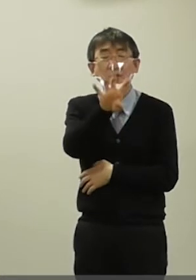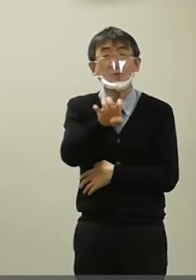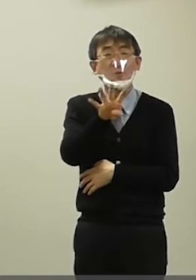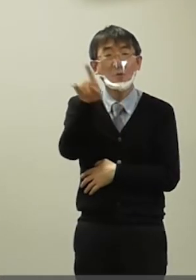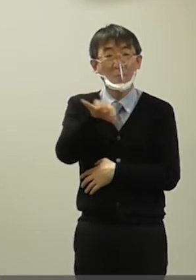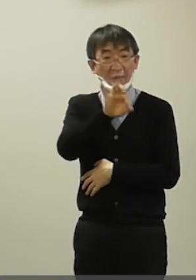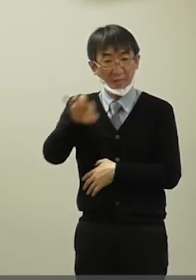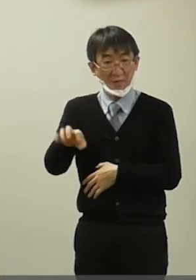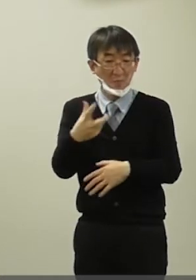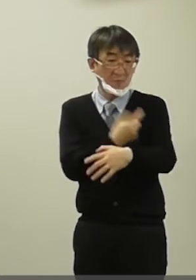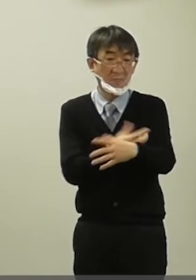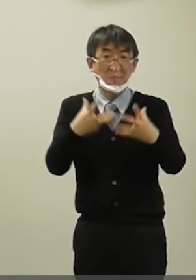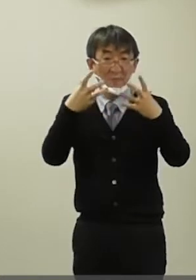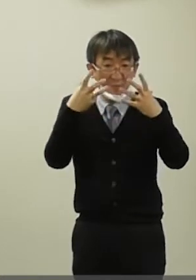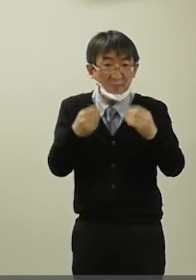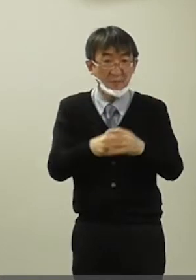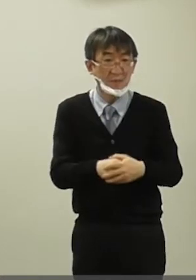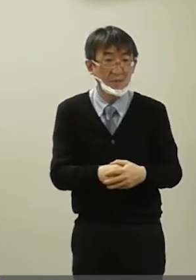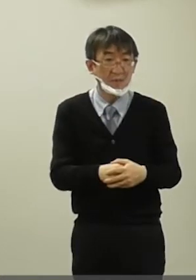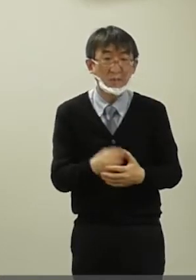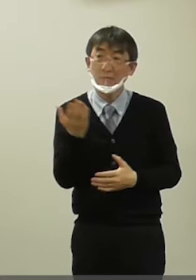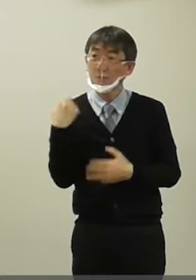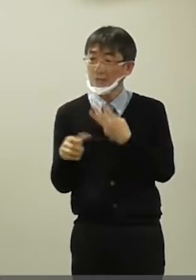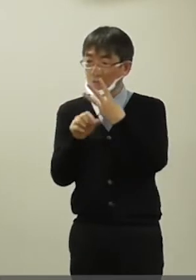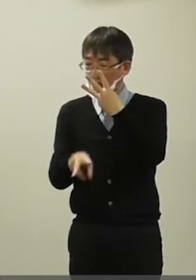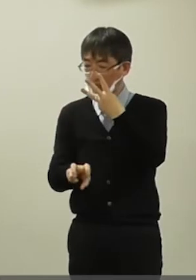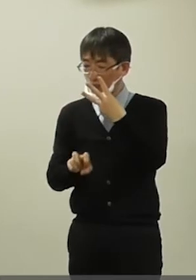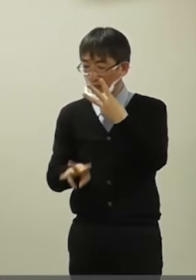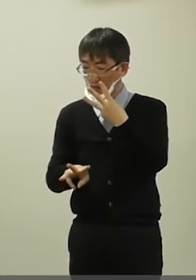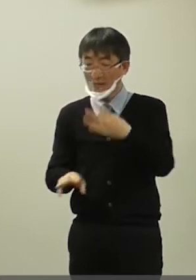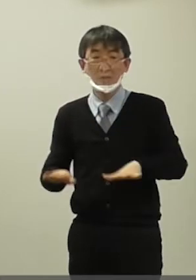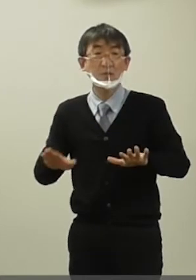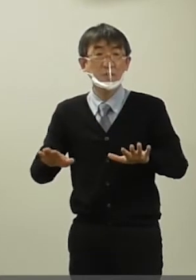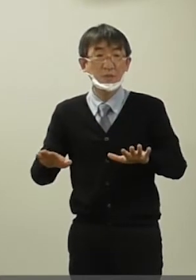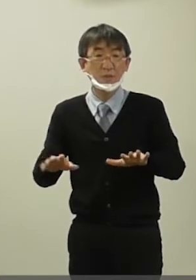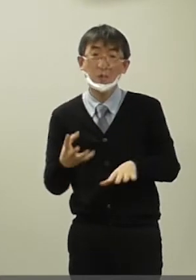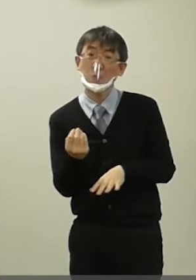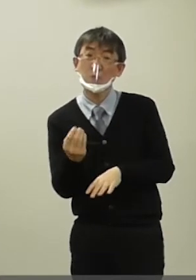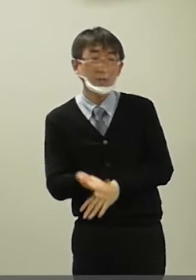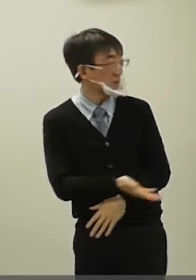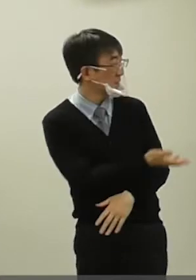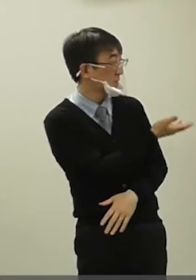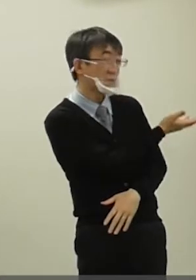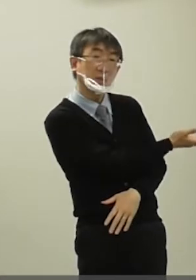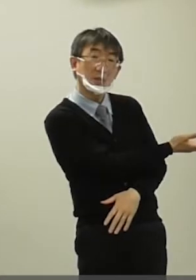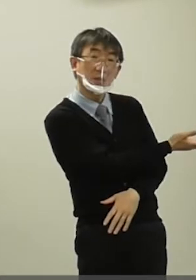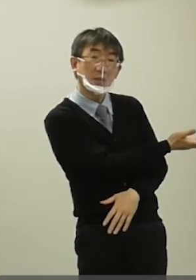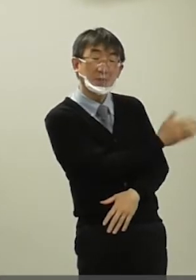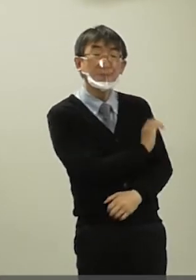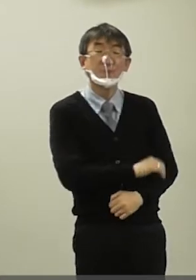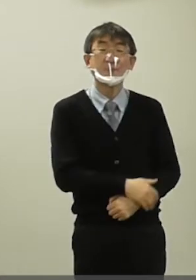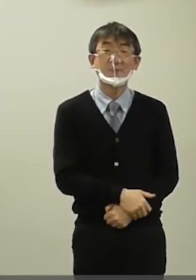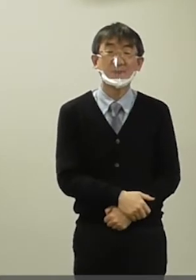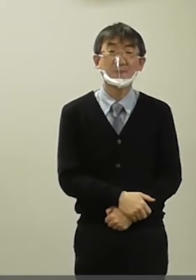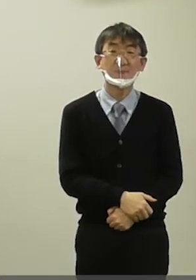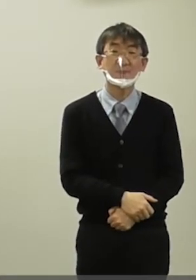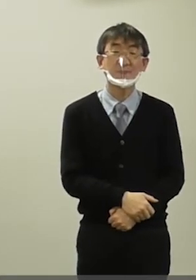通過3月23日ですからのまでから届い数